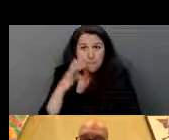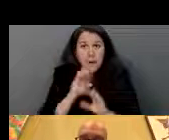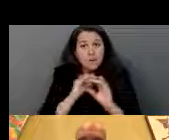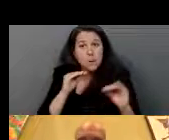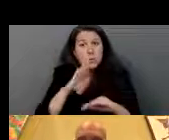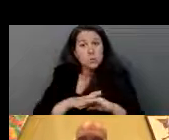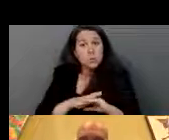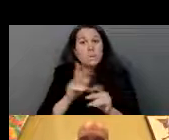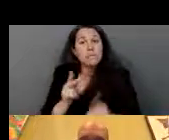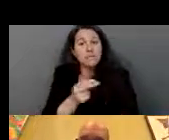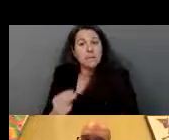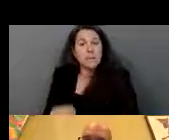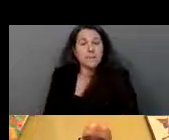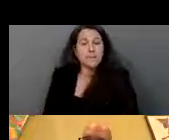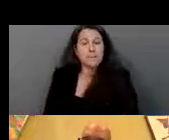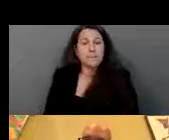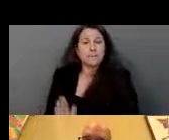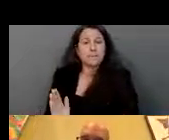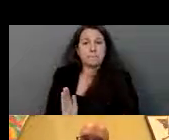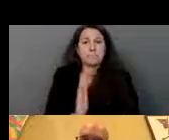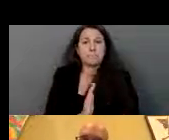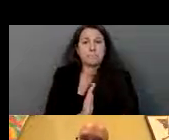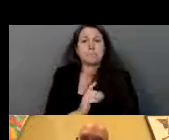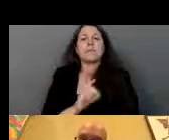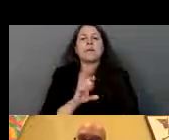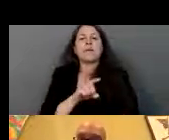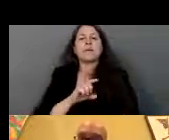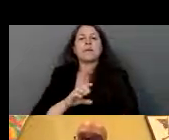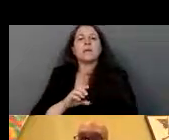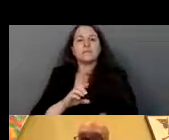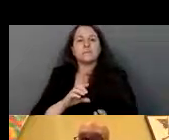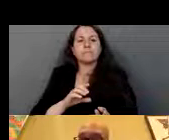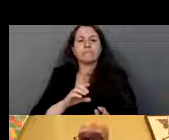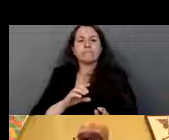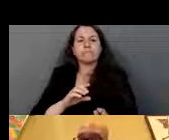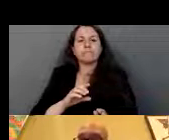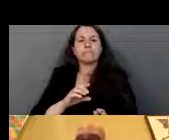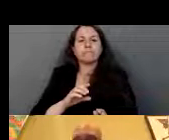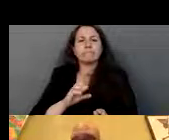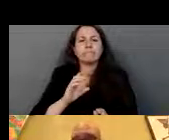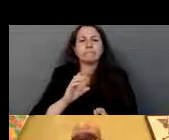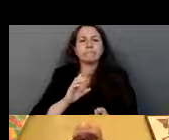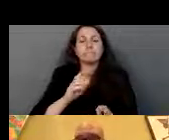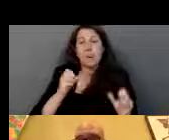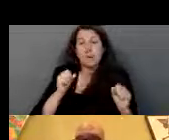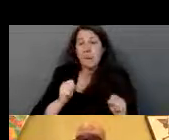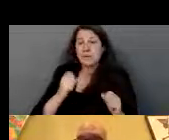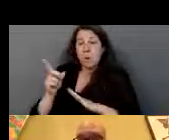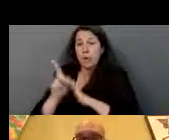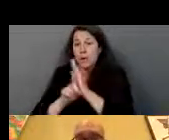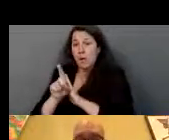2 petits points rapides. Le premier, c'est la possibilité de synergie qu'on pourrait voir entre la lutte contre le changement climatique